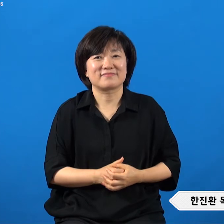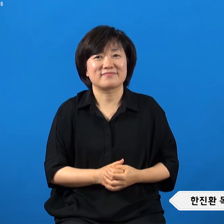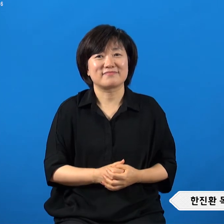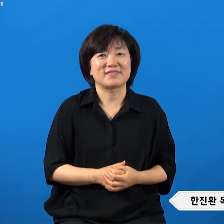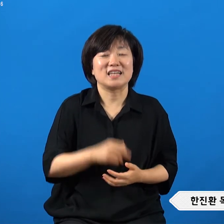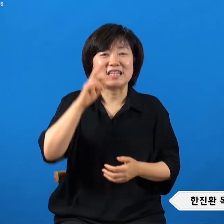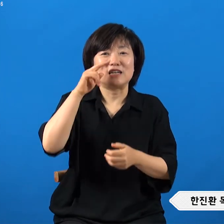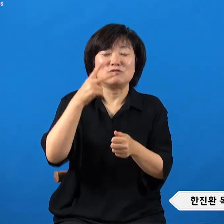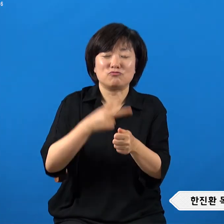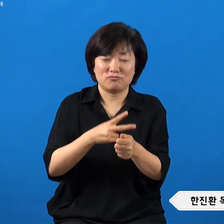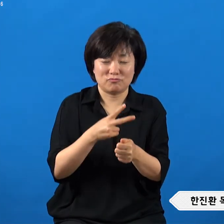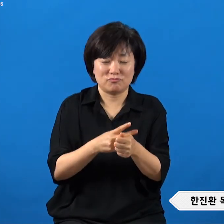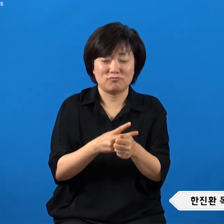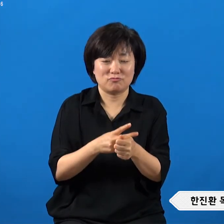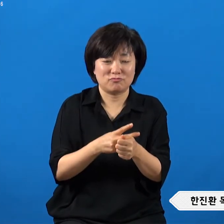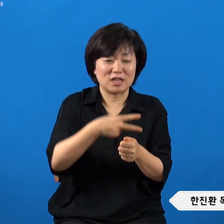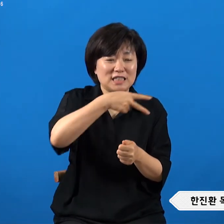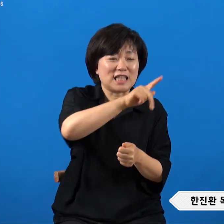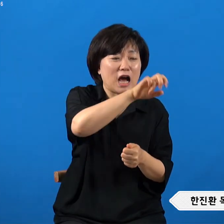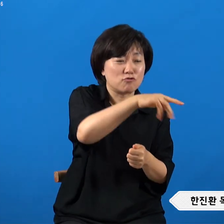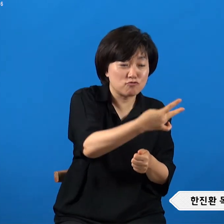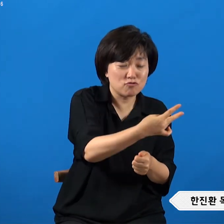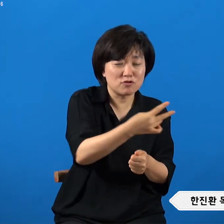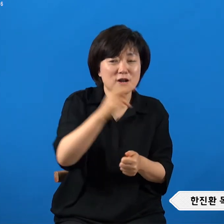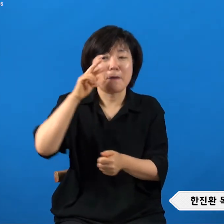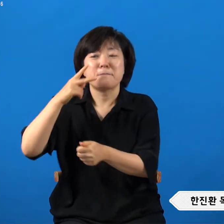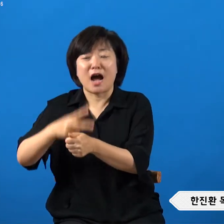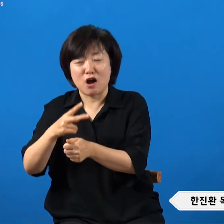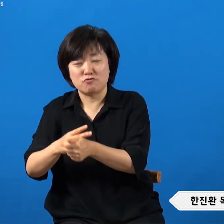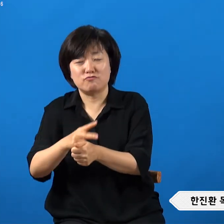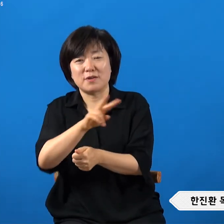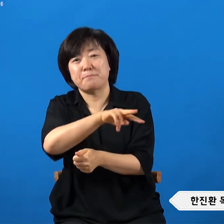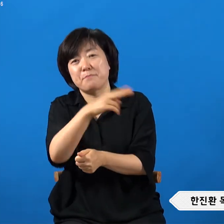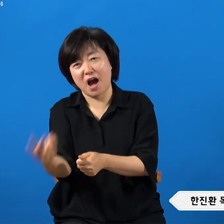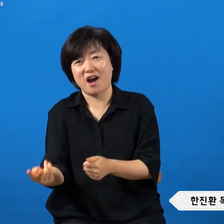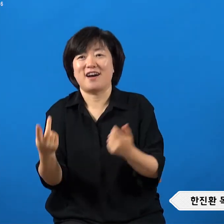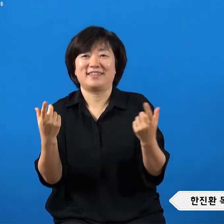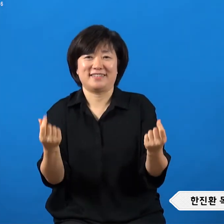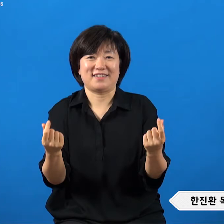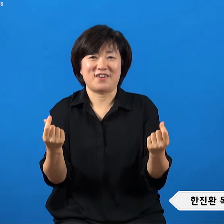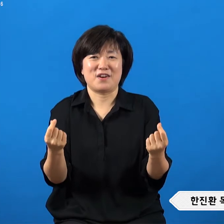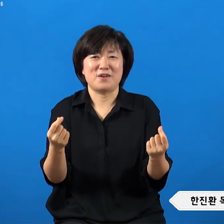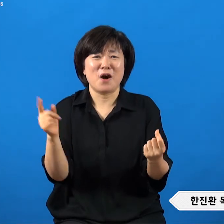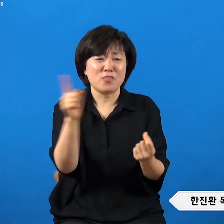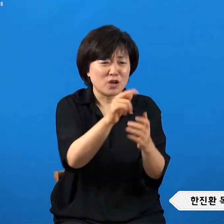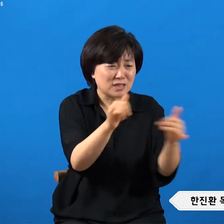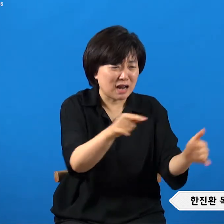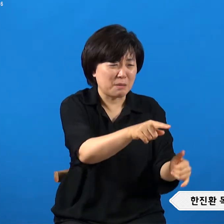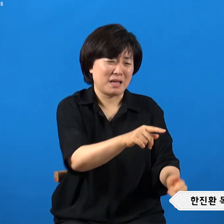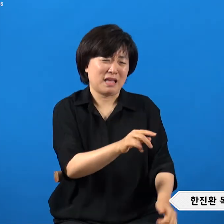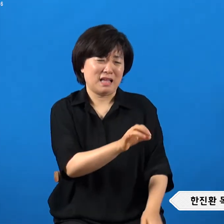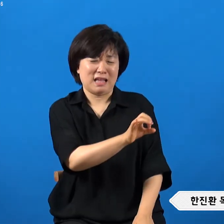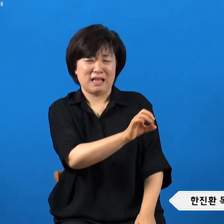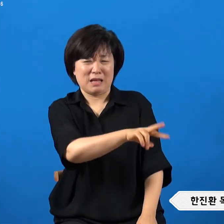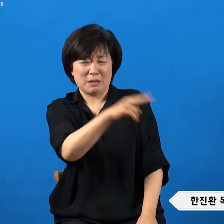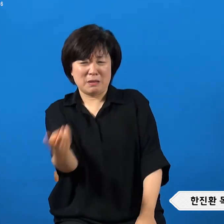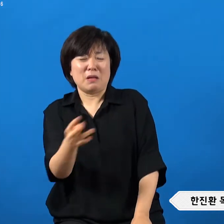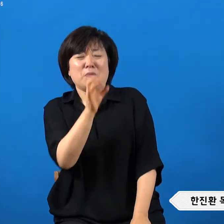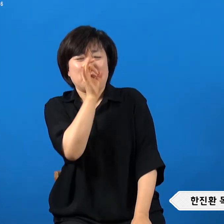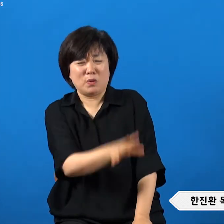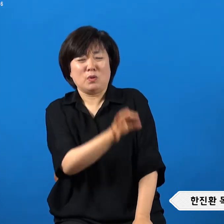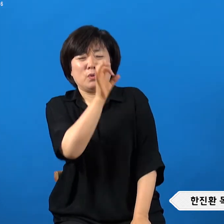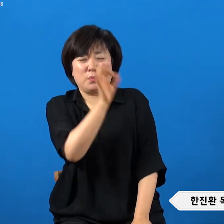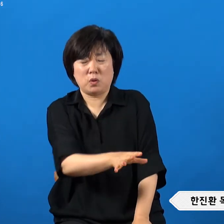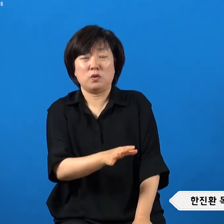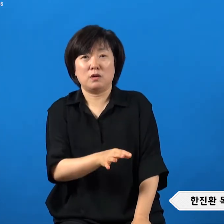그래서 사울도 바울이 되듯이 여러분 어떤 사람이라도 그냥 포기하면 안 됩니다. 우리